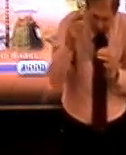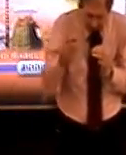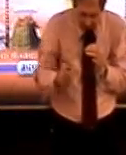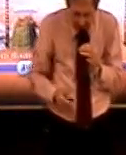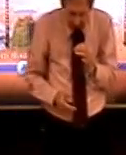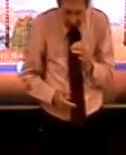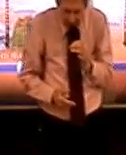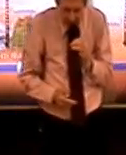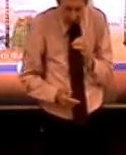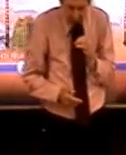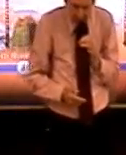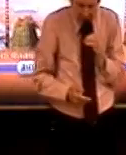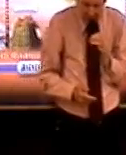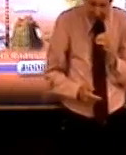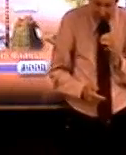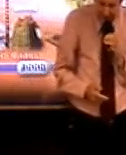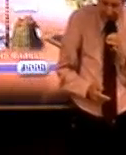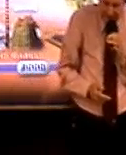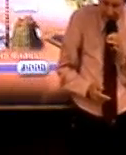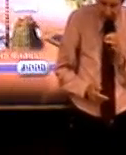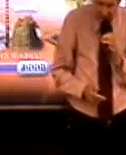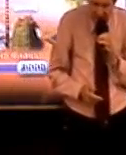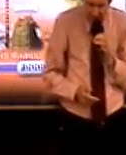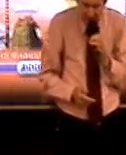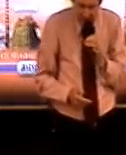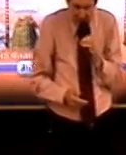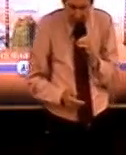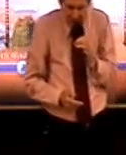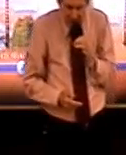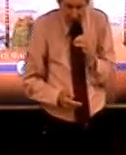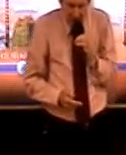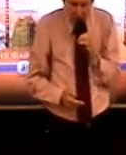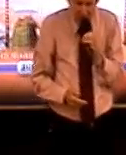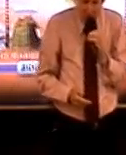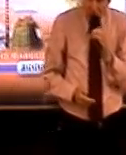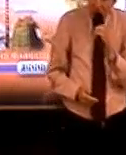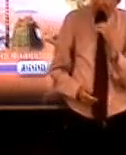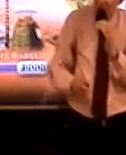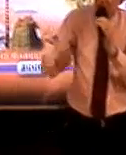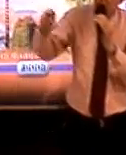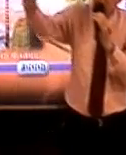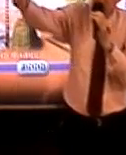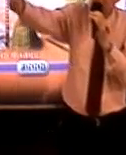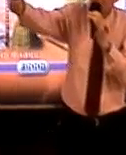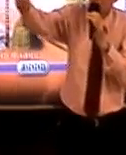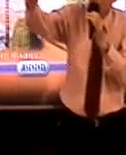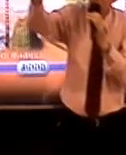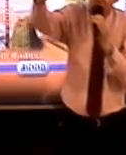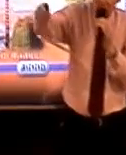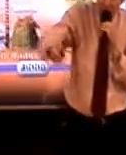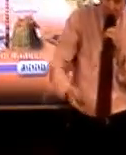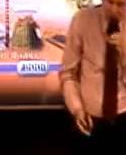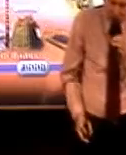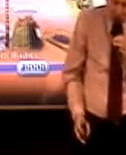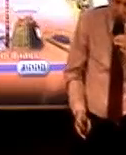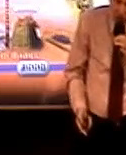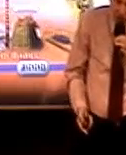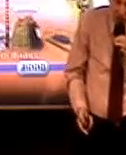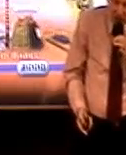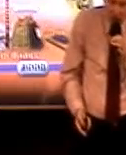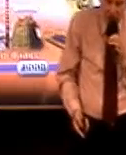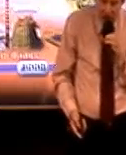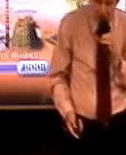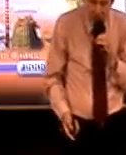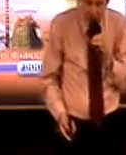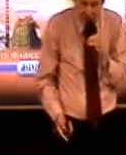quién comparó Jesús a la última hora de la historia? Entonces, ¿con los días de quién? Con los días de Noé, ¿no es cierto? Bien